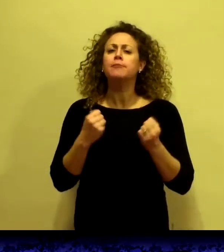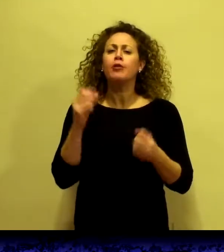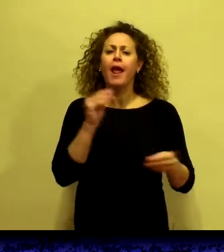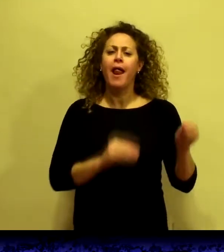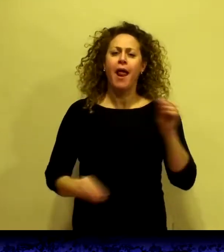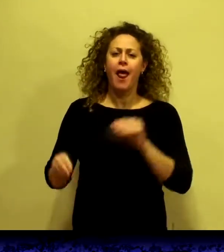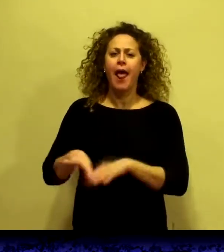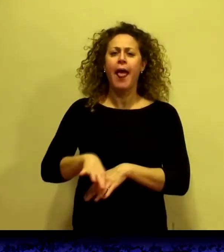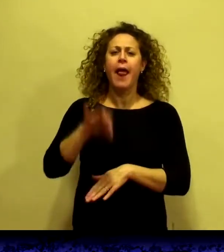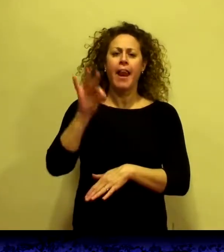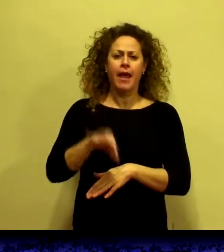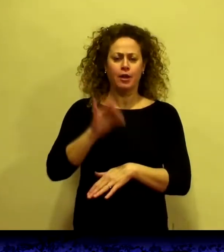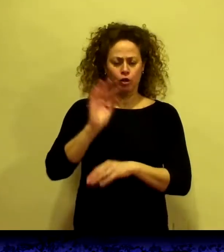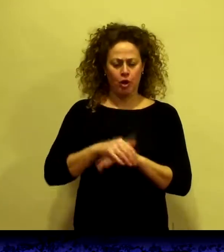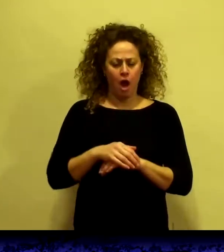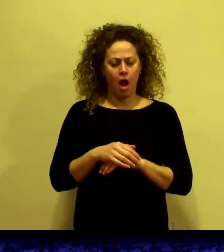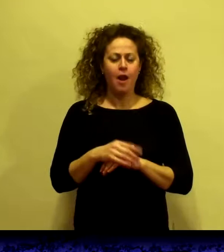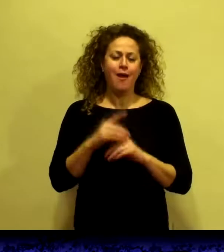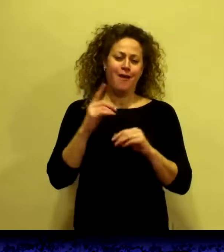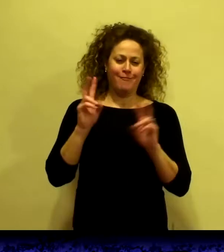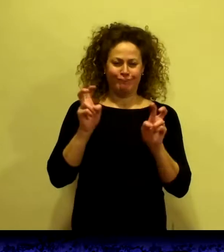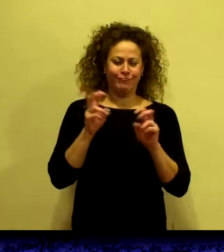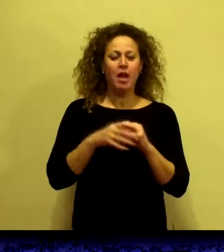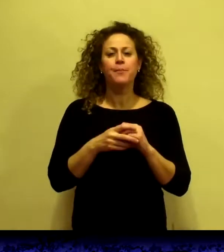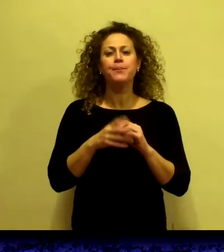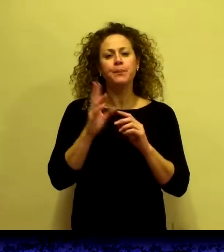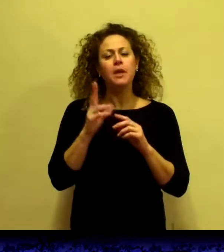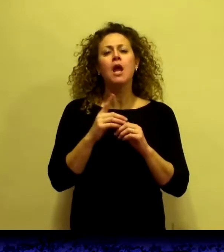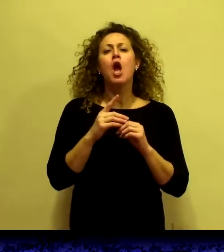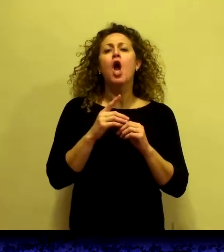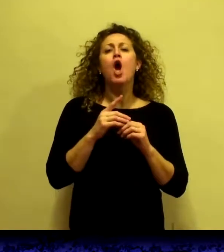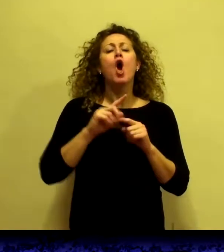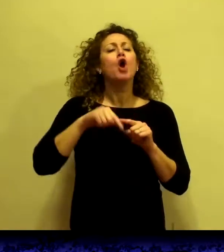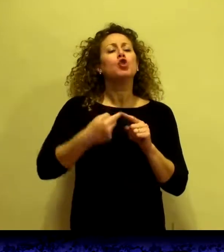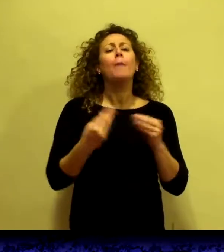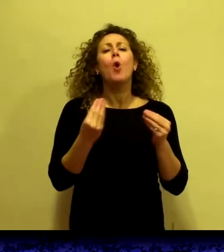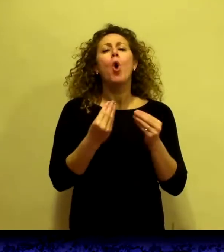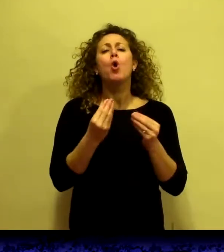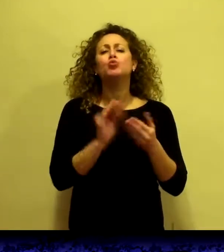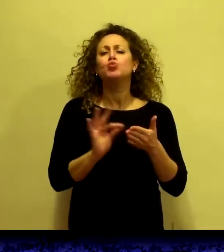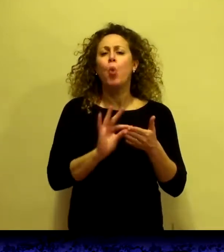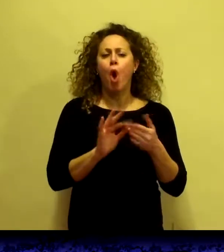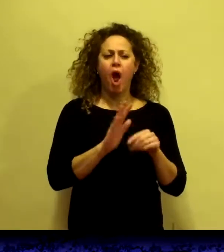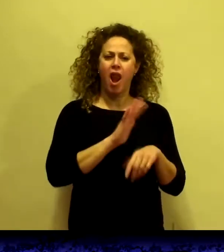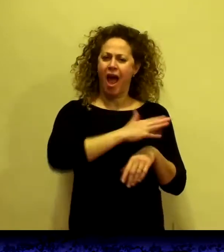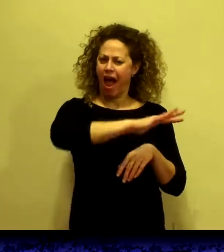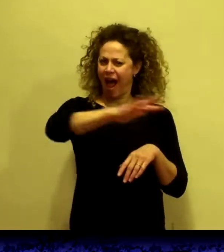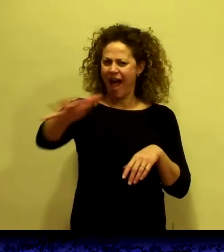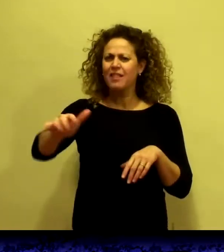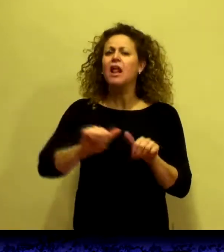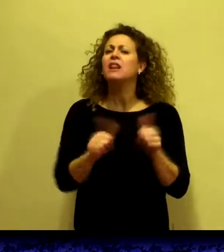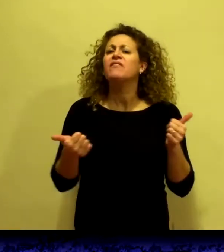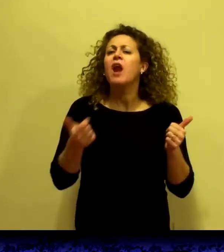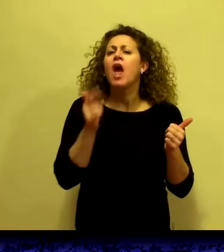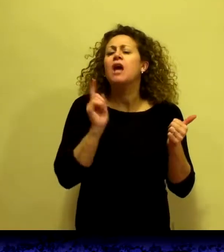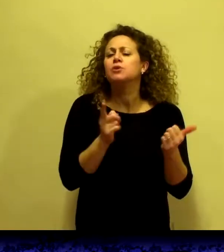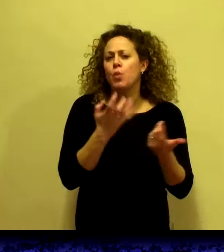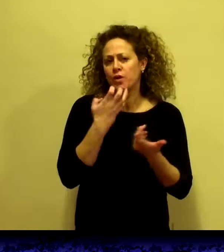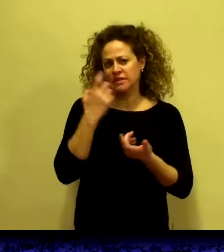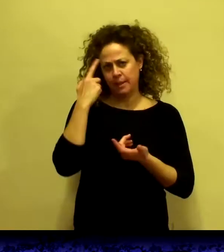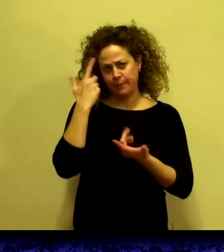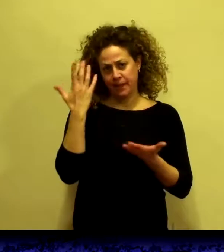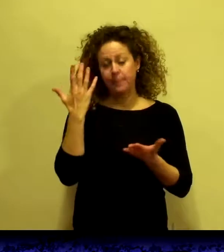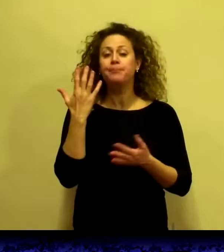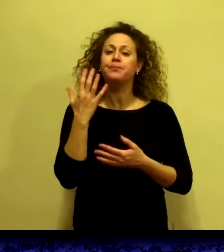vi differenzia dagli altri dopo scuola? Allora, di differenze ce ne sono tante, senza